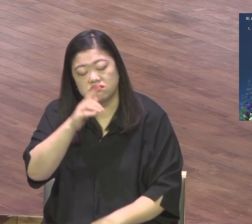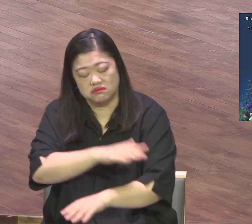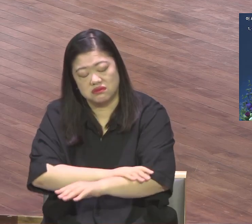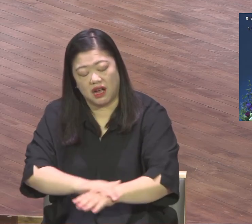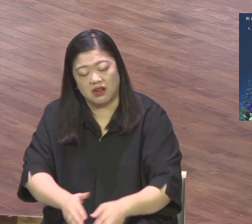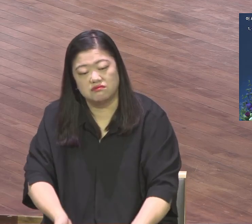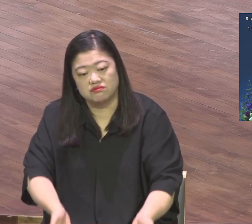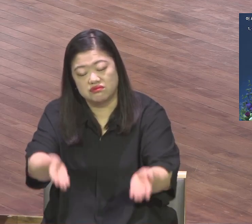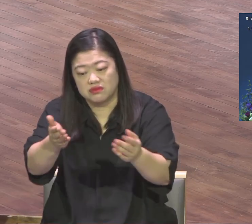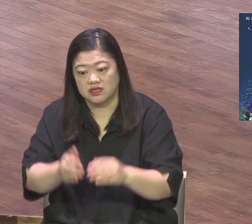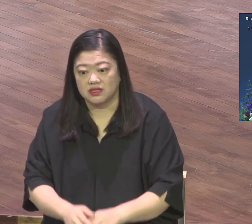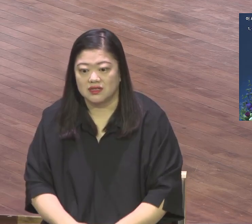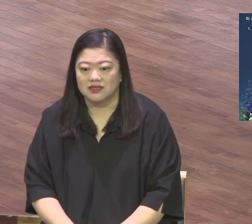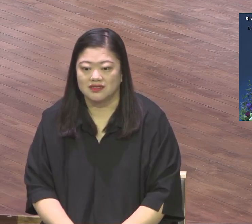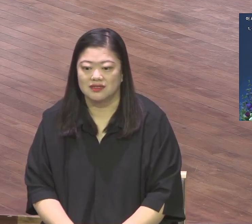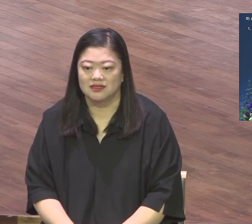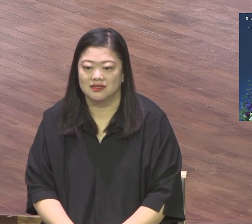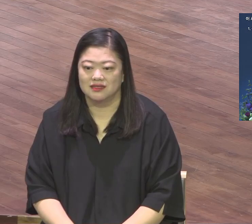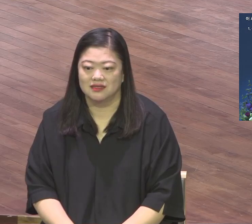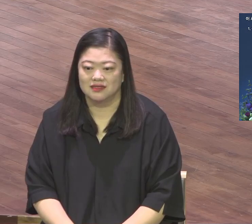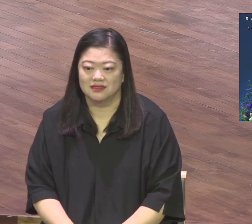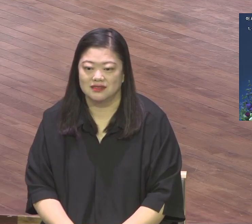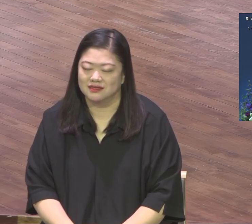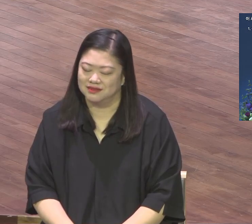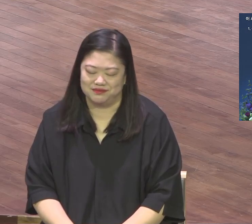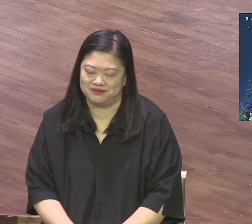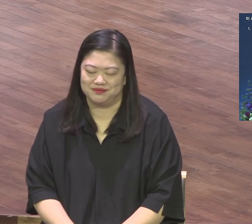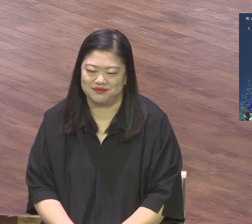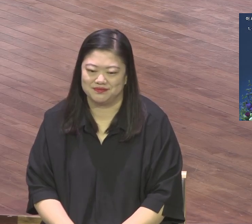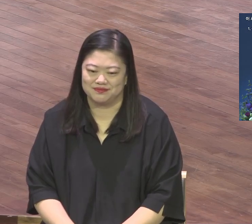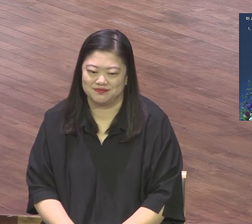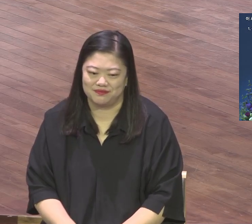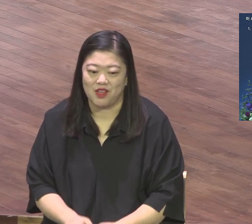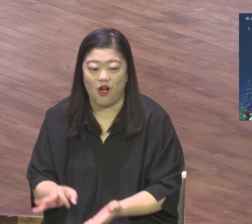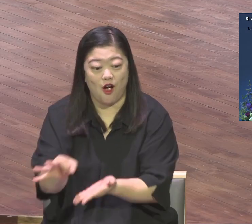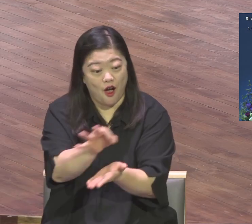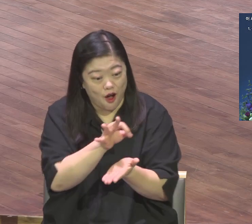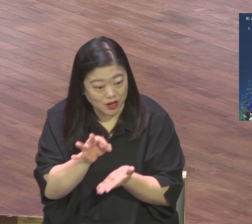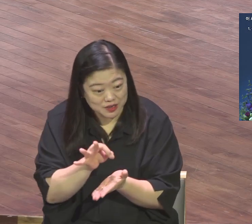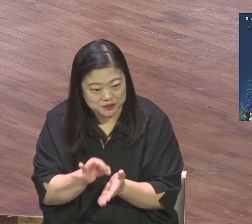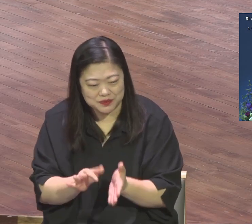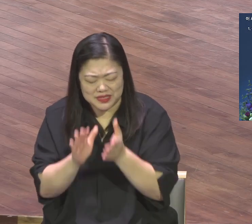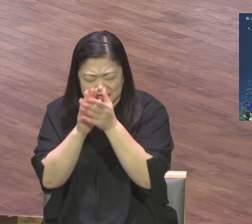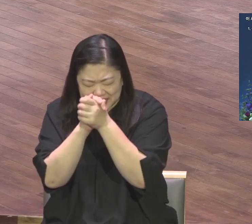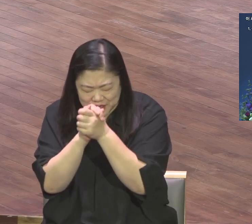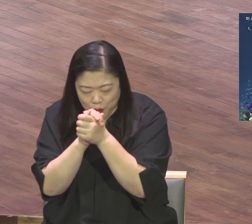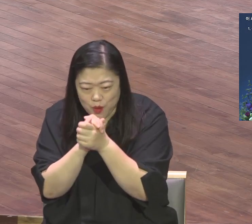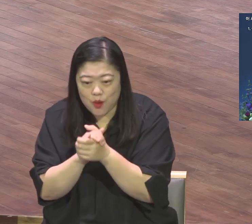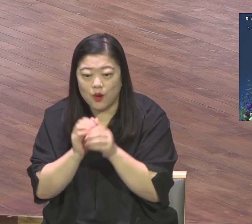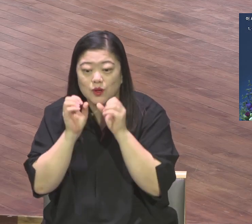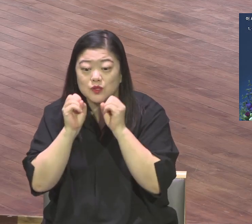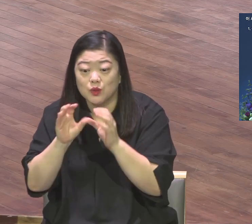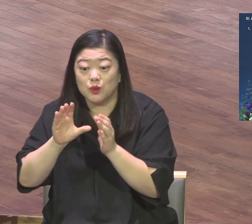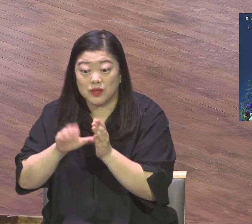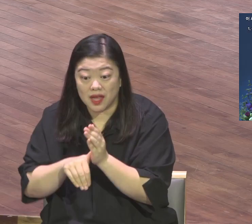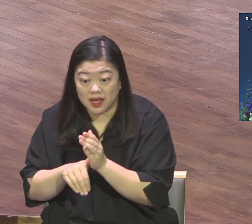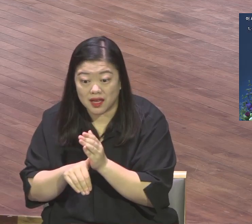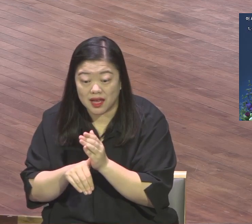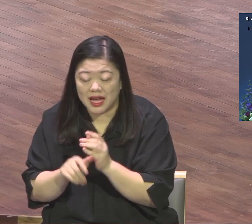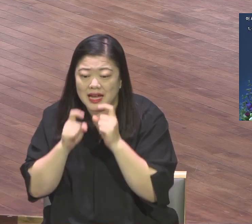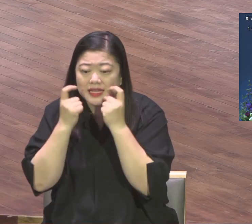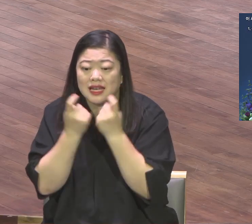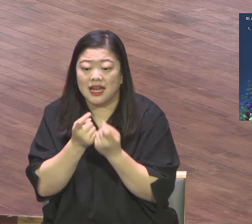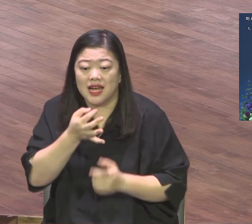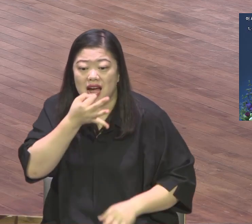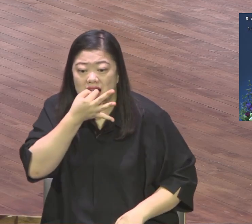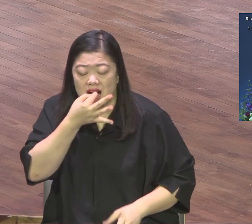받거든요. 동기가 없어야 돼. 헌금을 하든 기도를 하든 뭘 하든 동기가 없어야 돼. 내 동기 있으면 무효 무효 아무